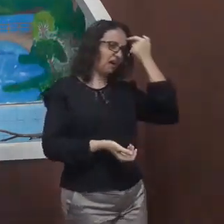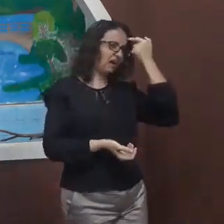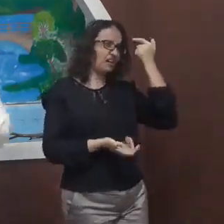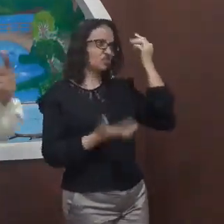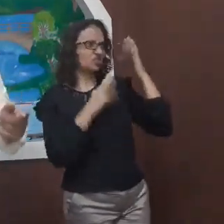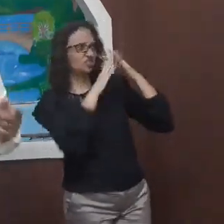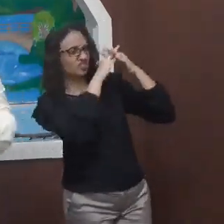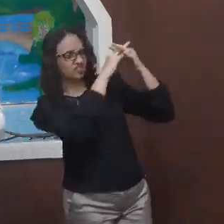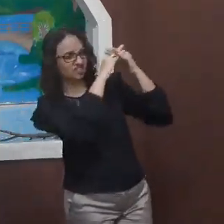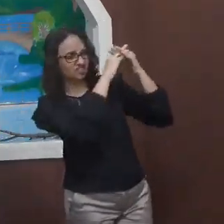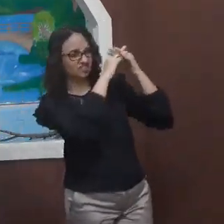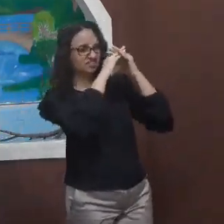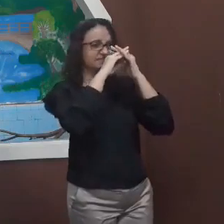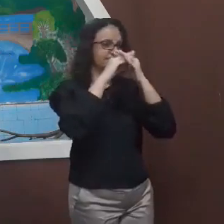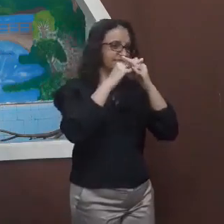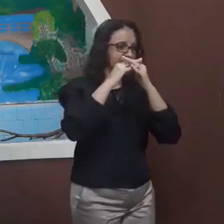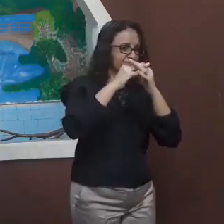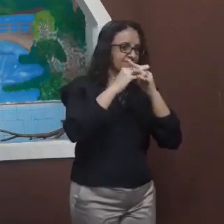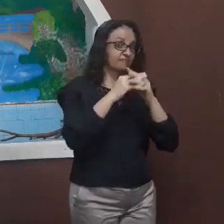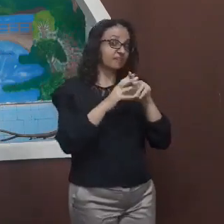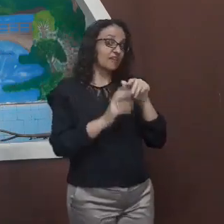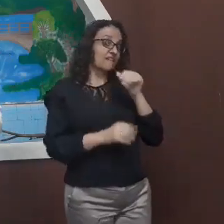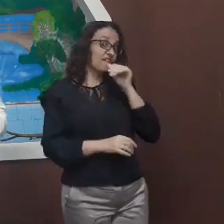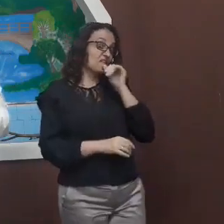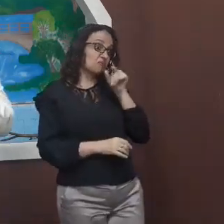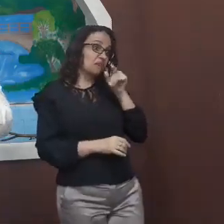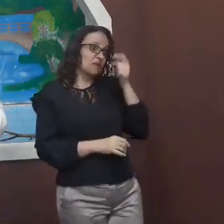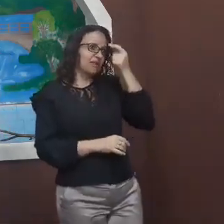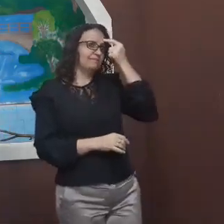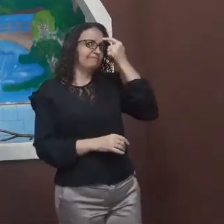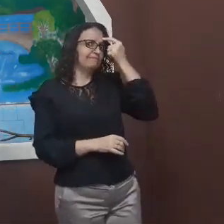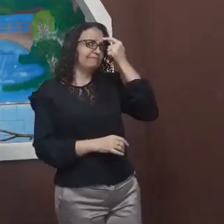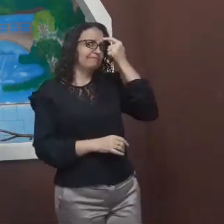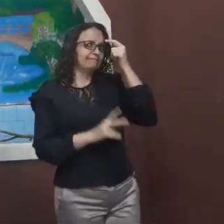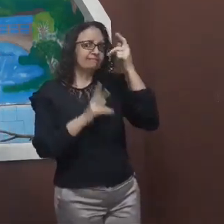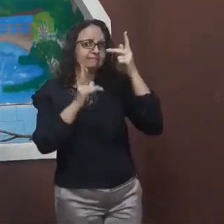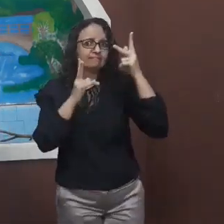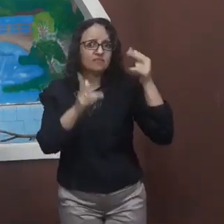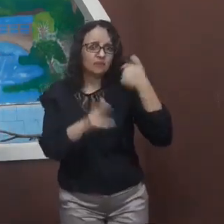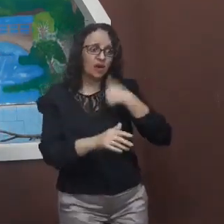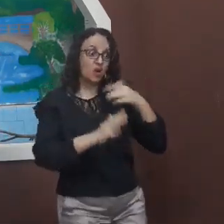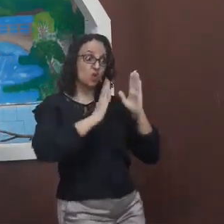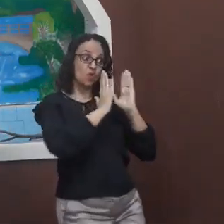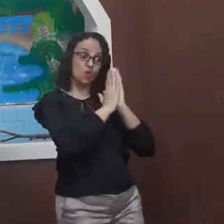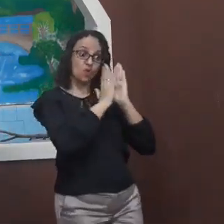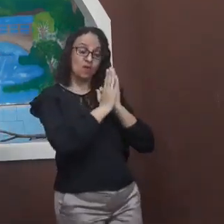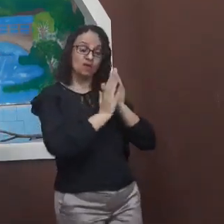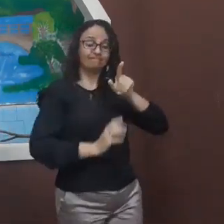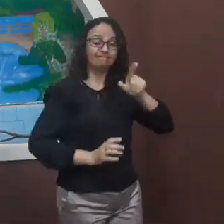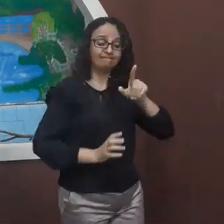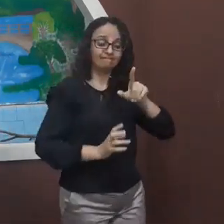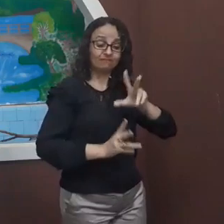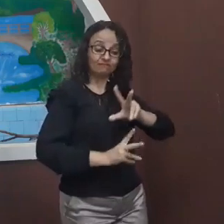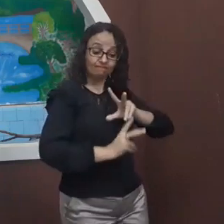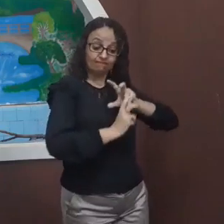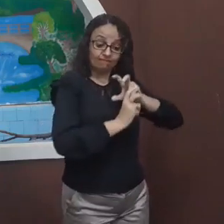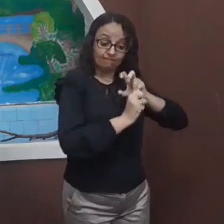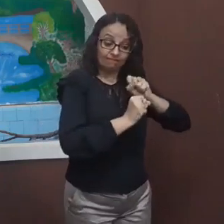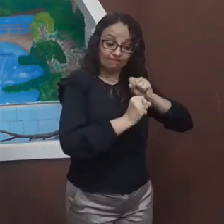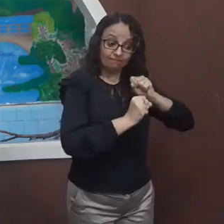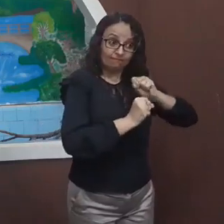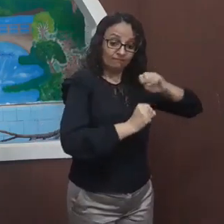Se você estiver pensando assim, minha oração é que Deus te fortaleça muito a